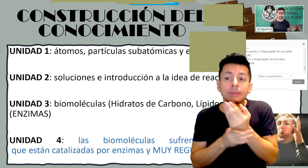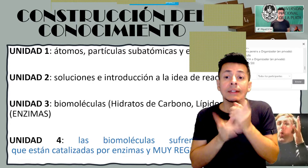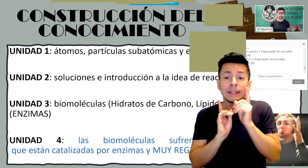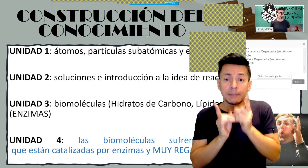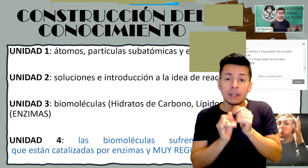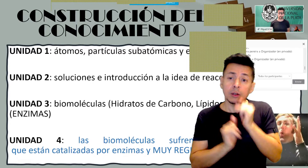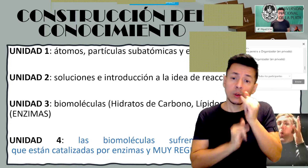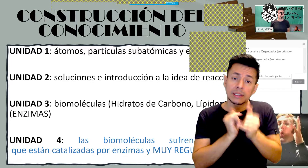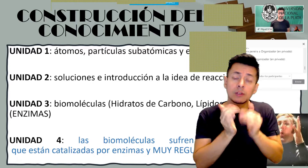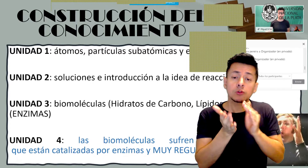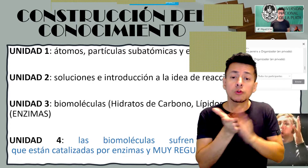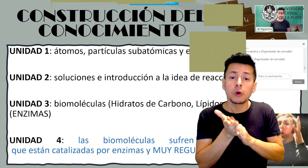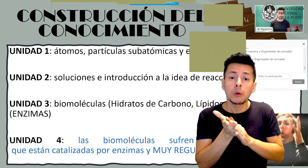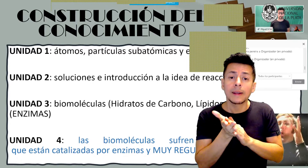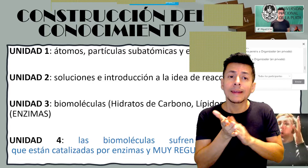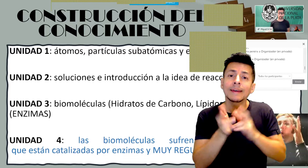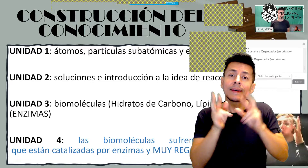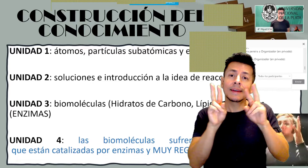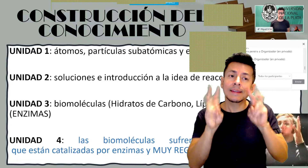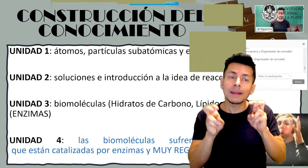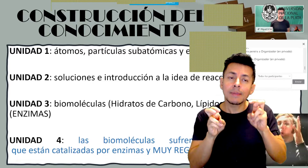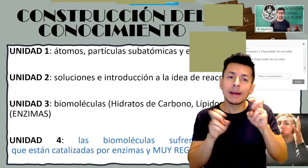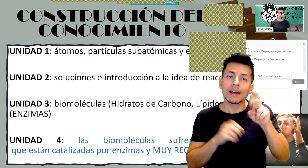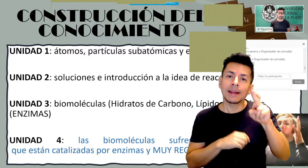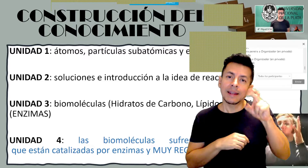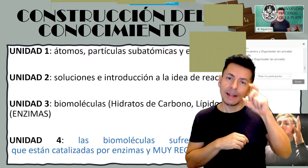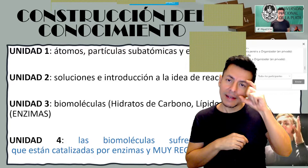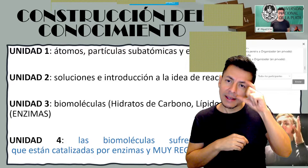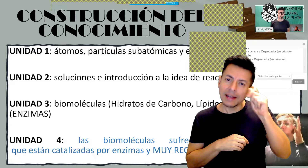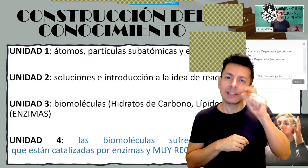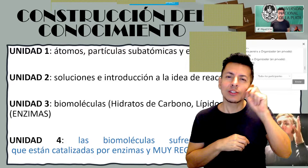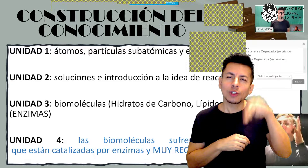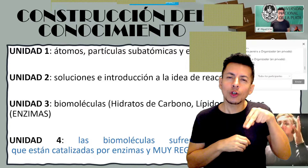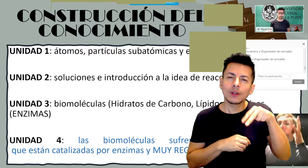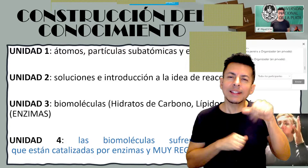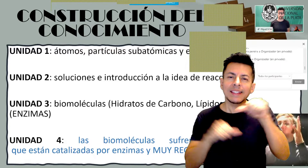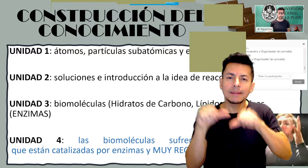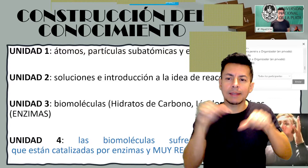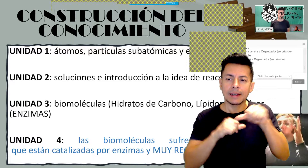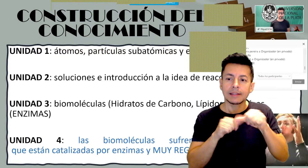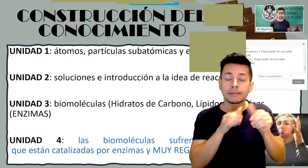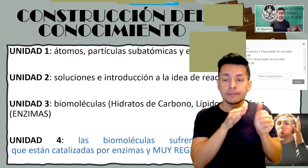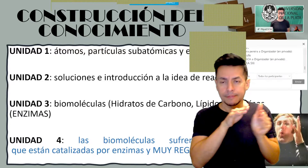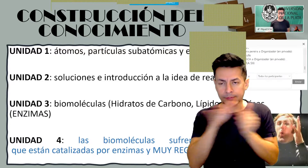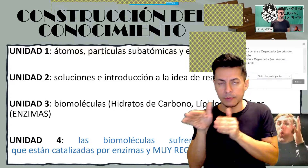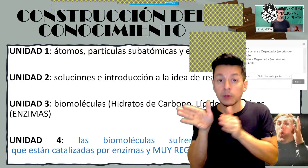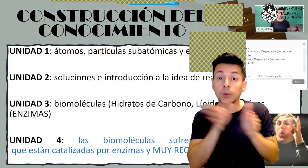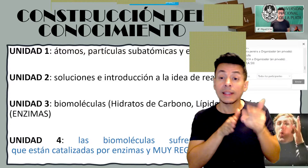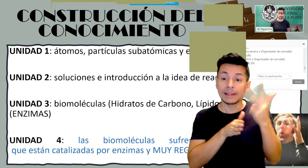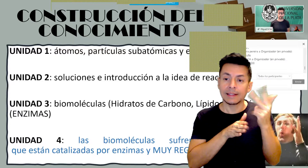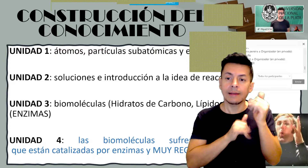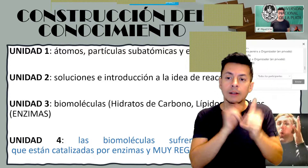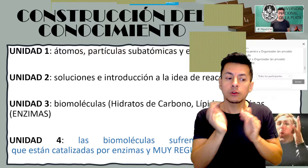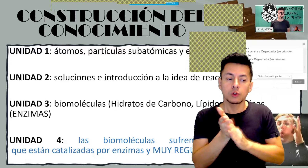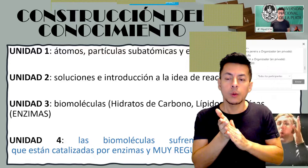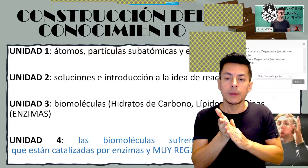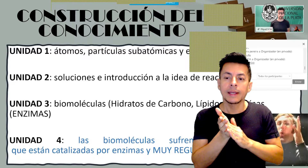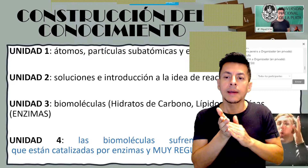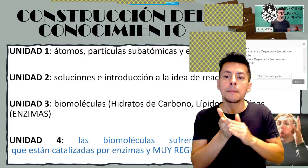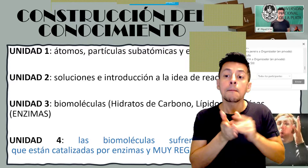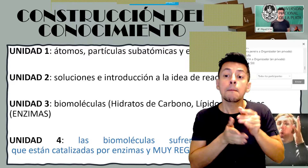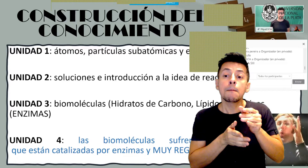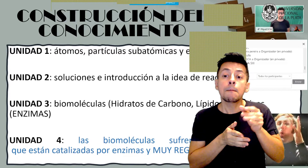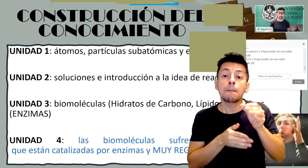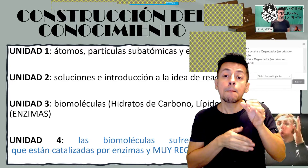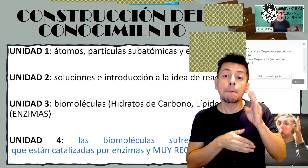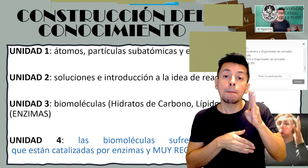sobre la idea de reacciones químicas. En la unidad 3 hablamos de biomoléculas, es decir, moléculas que forman